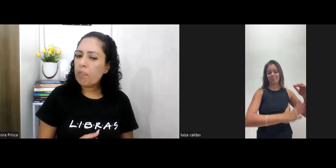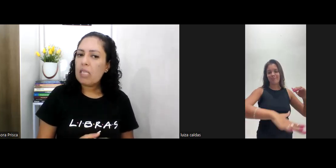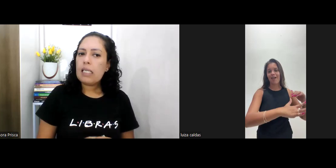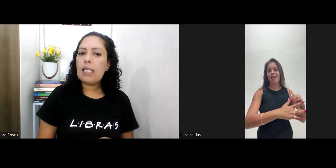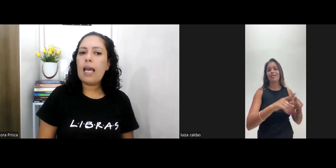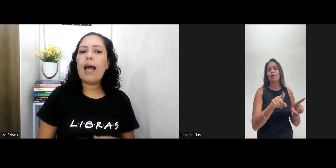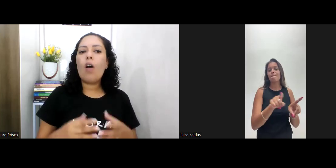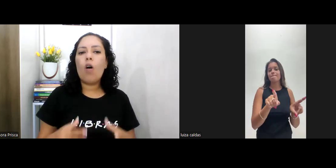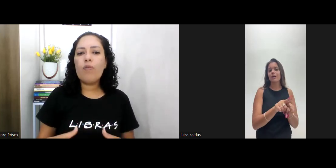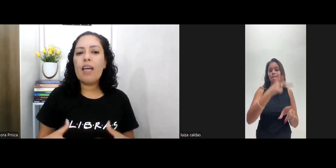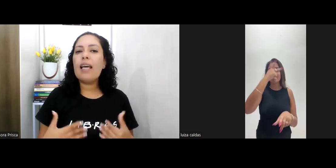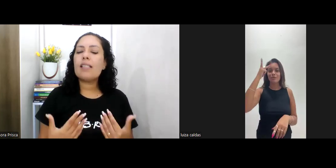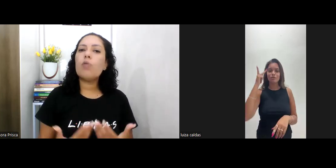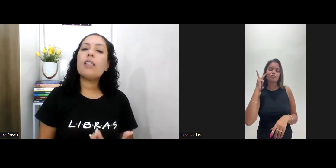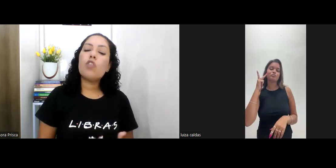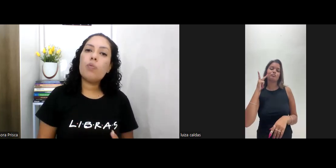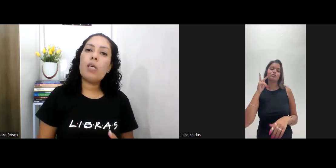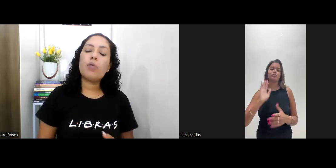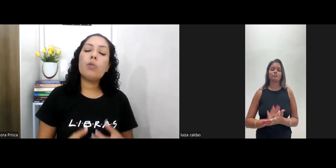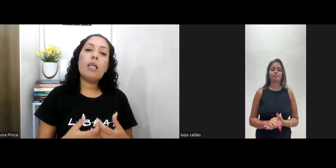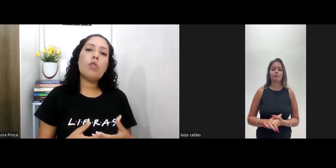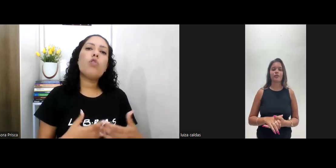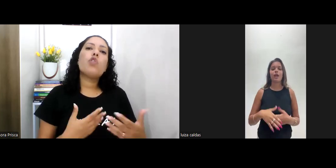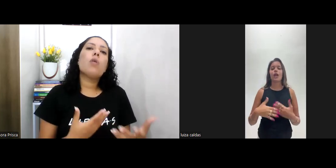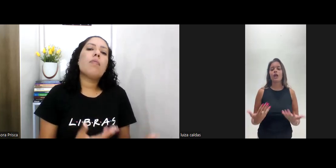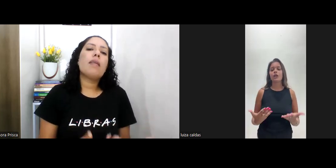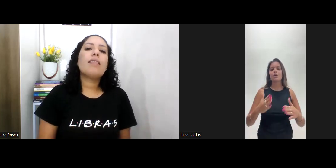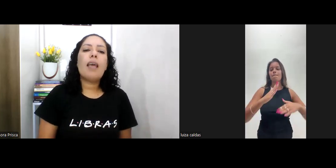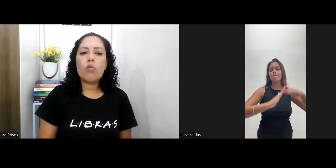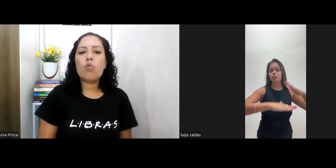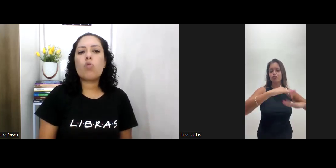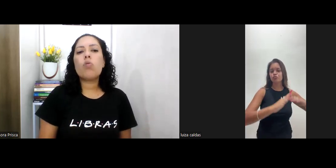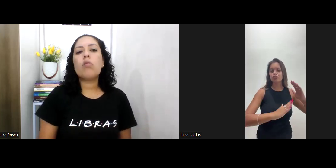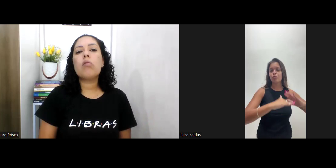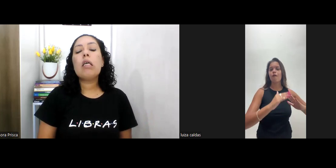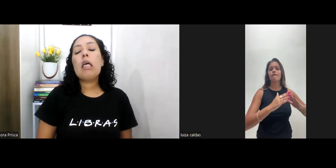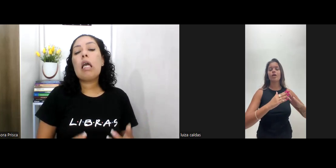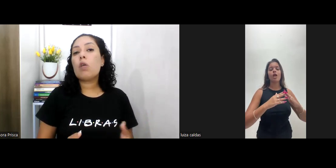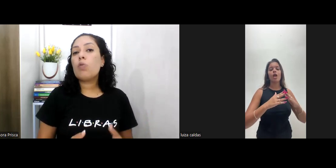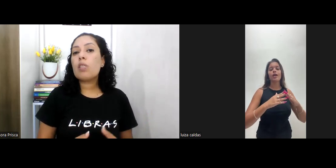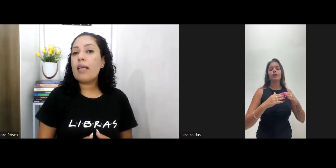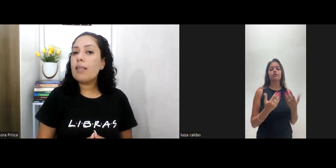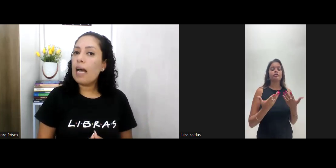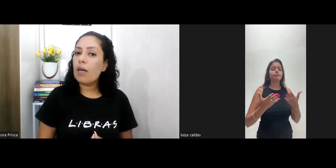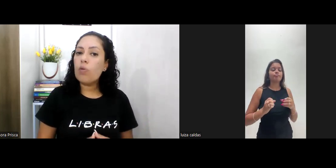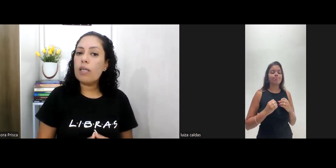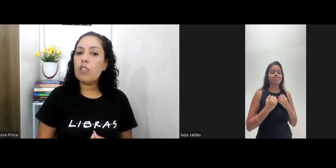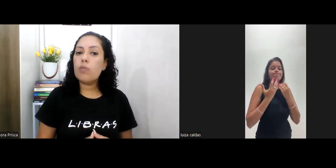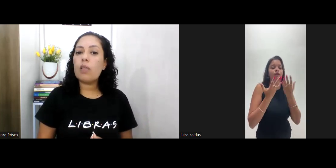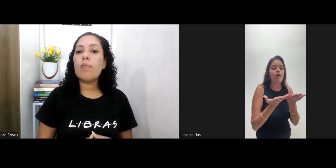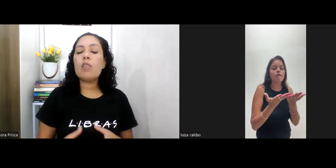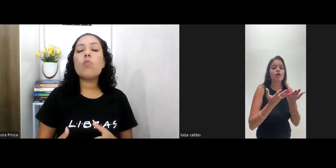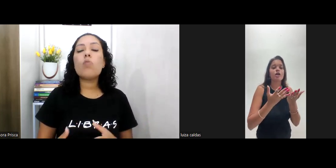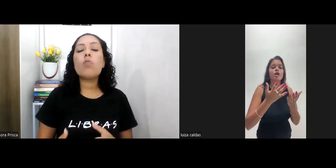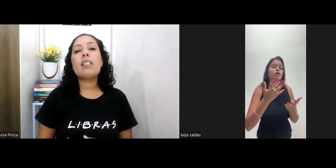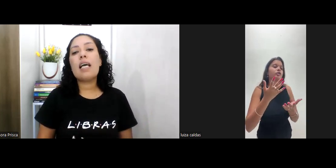saúde que oferecem um atendimento dentro do idioma materno do surdo, ele consegue dar um